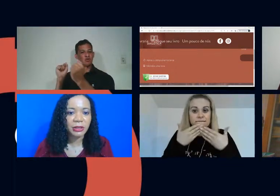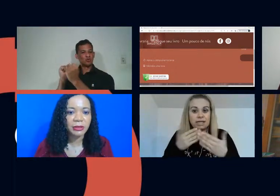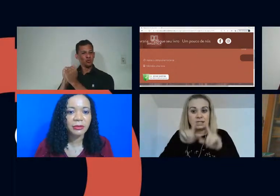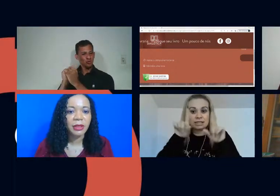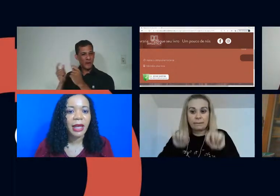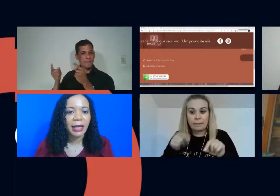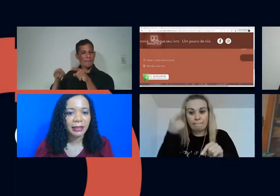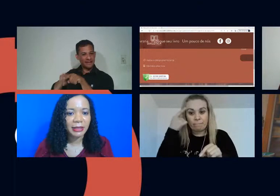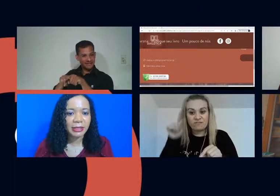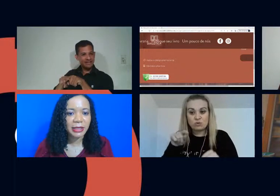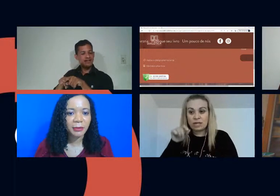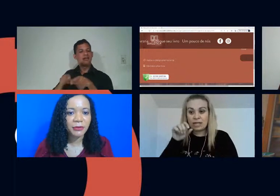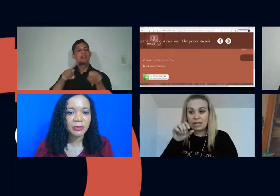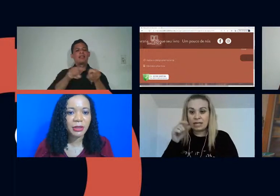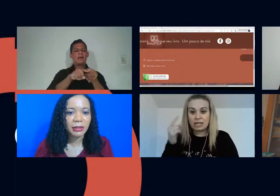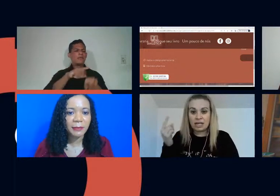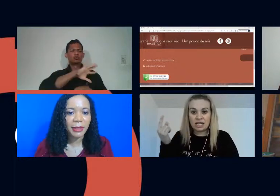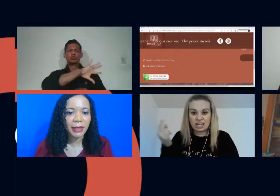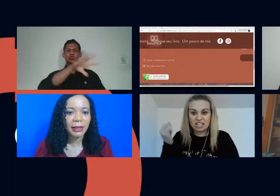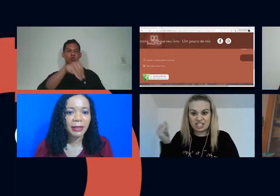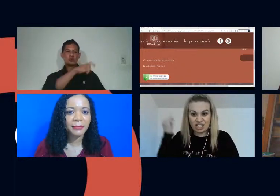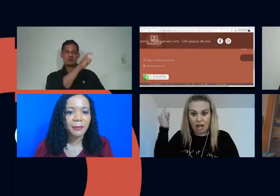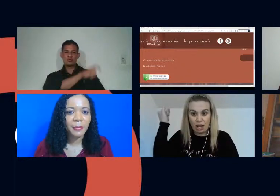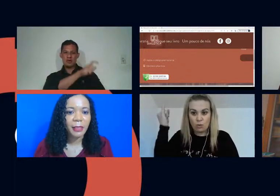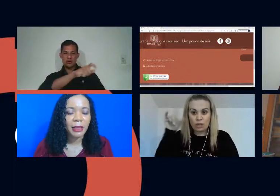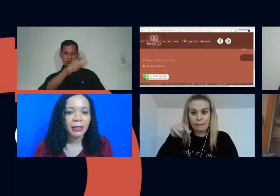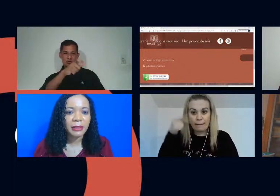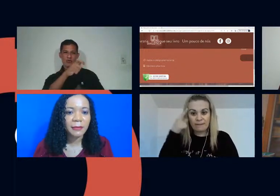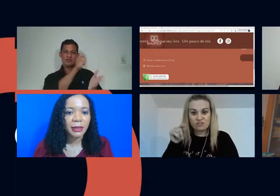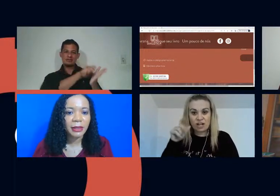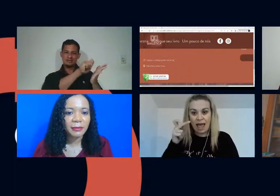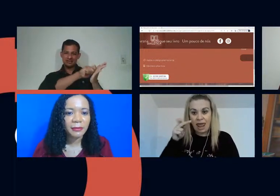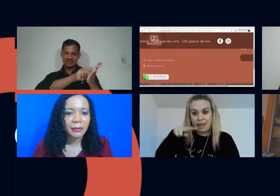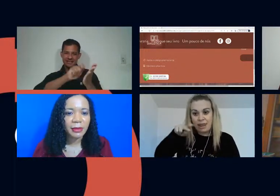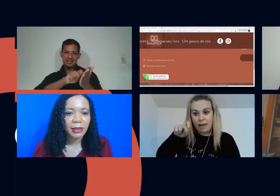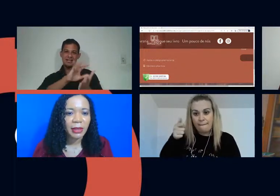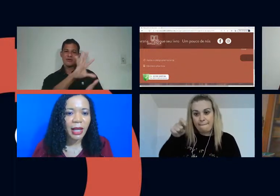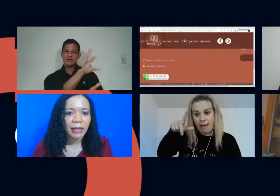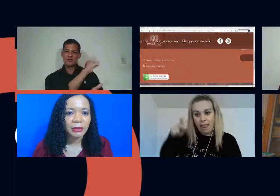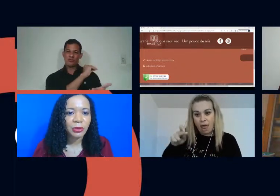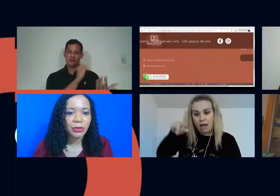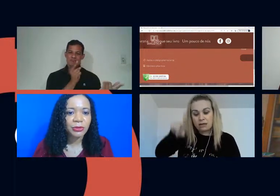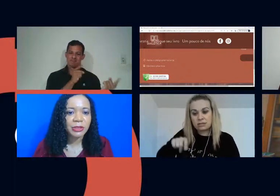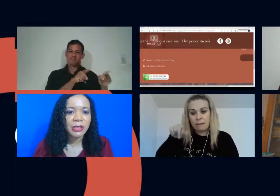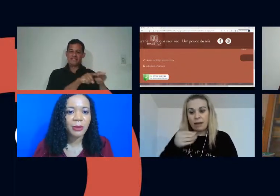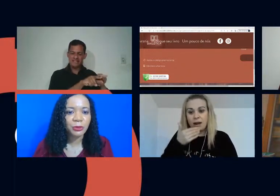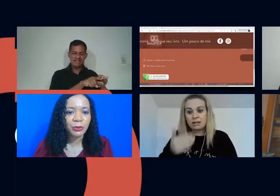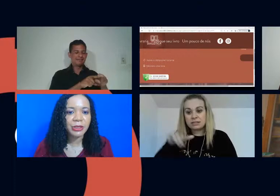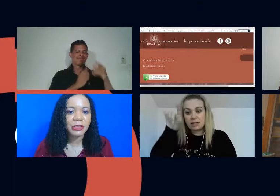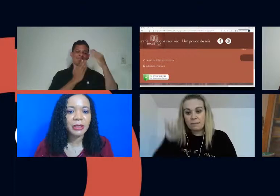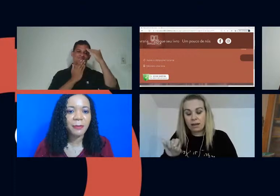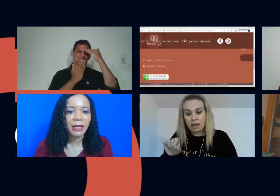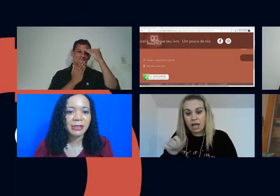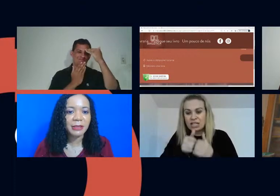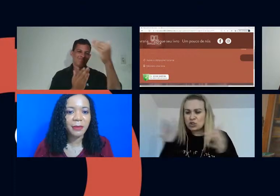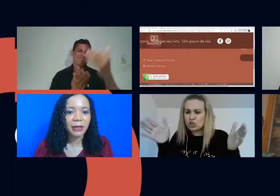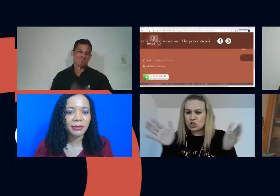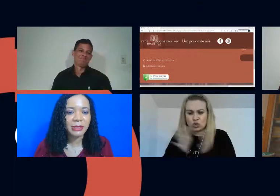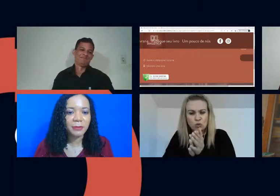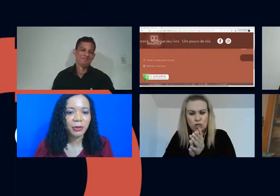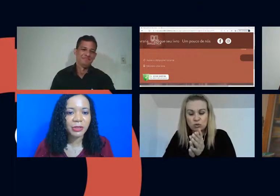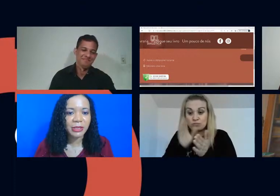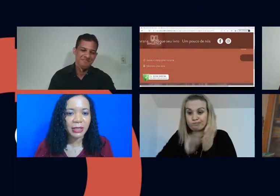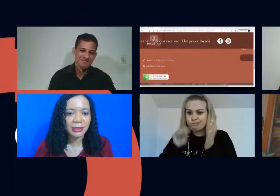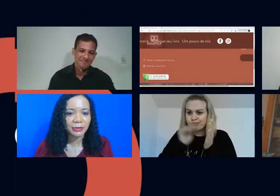professor Cristiano, agradecer a professora Anabela e também a todos autores